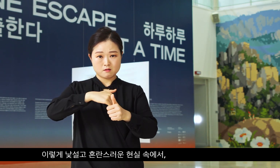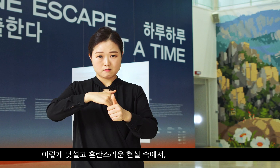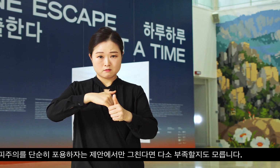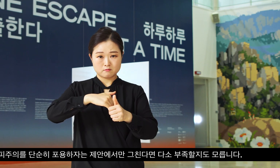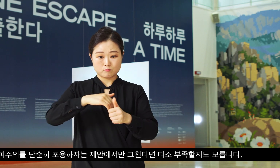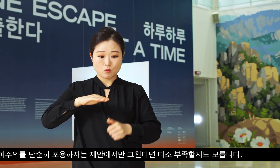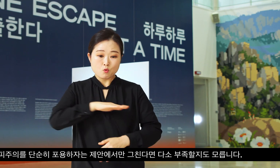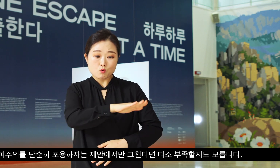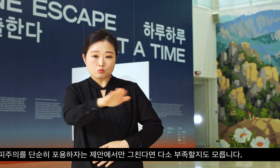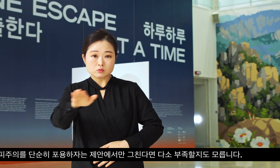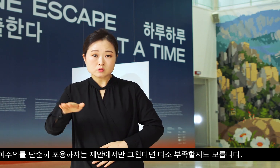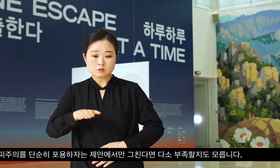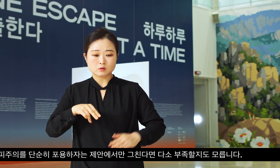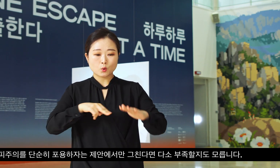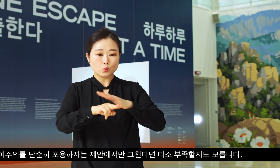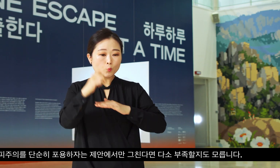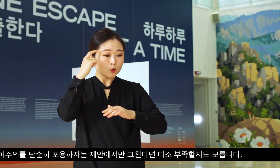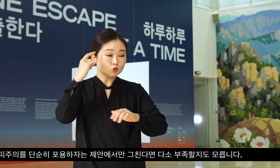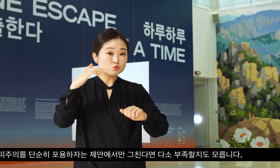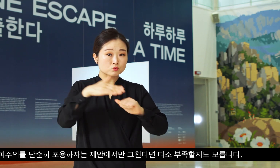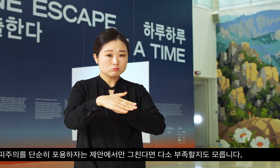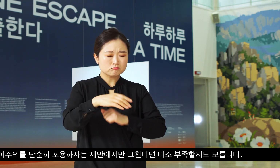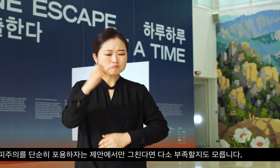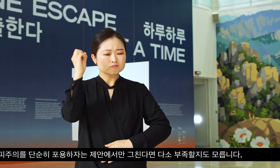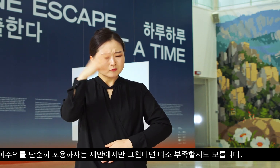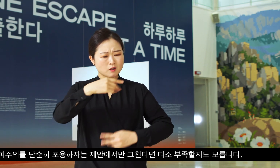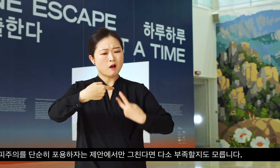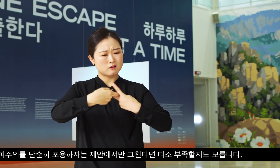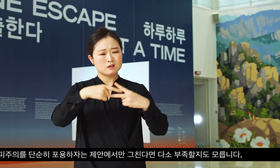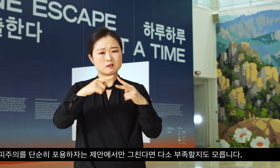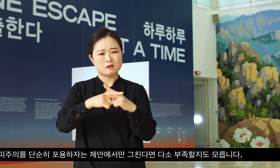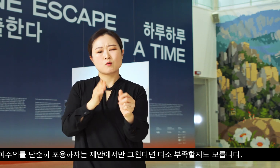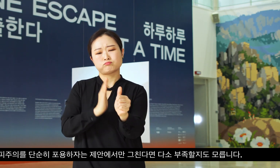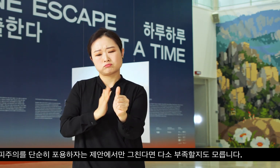우리가 도피주의를 단순히 포용하자는 제안에서만 그친다면